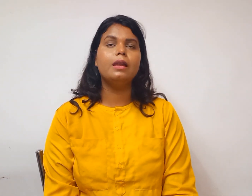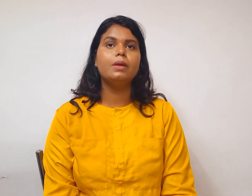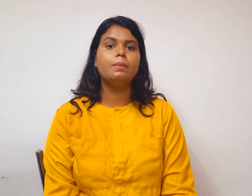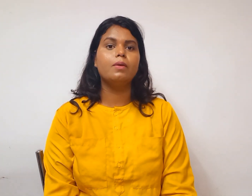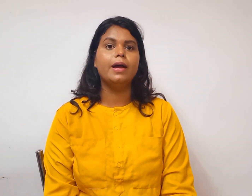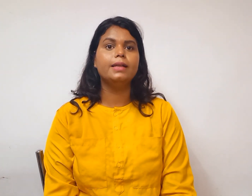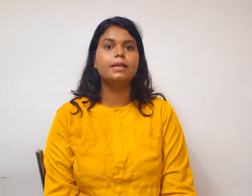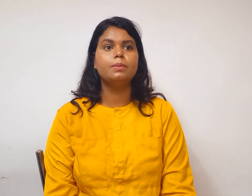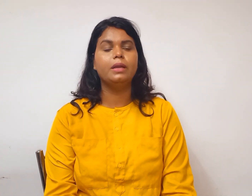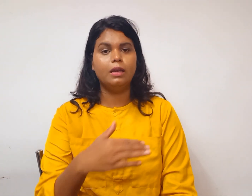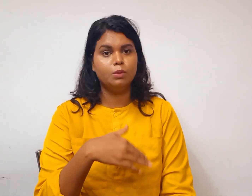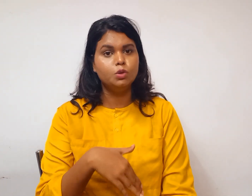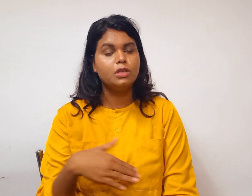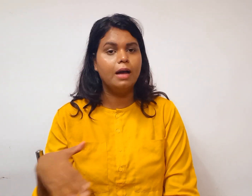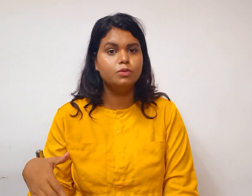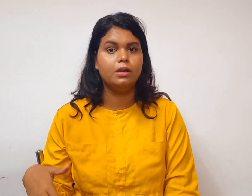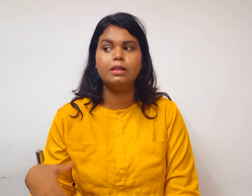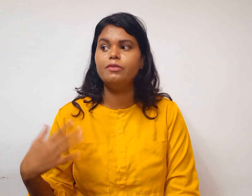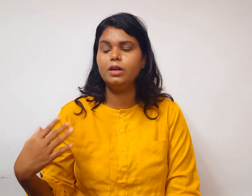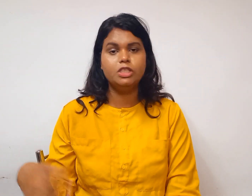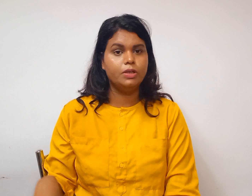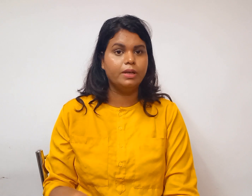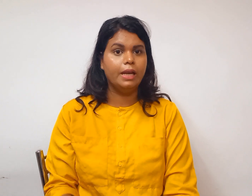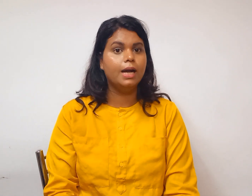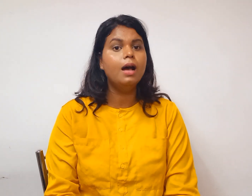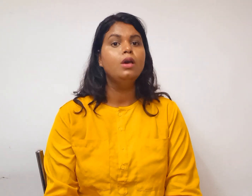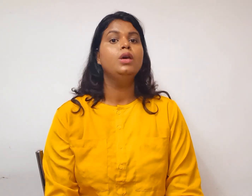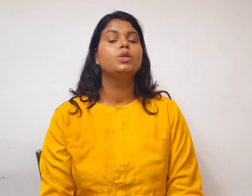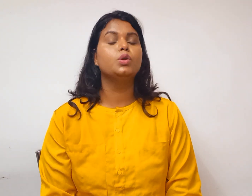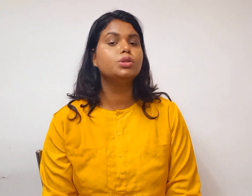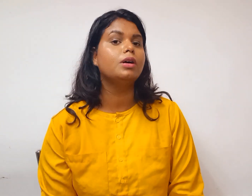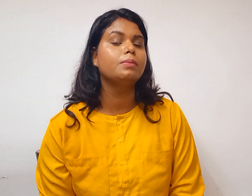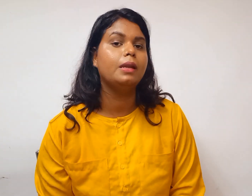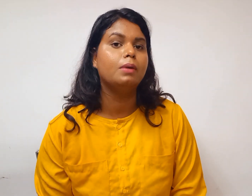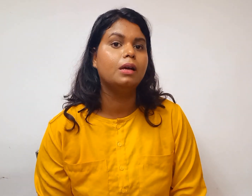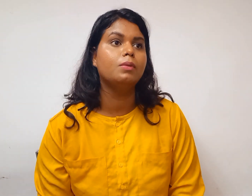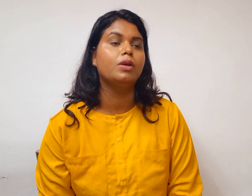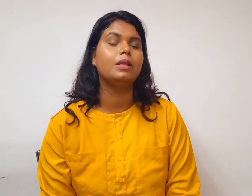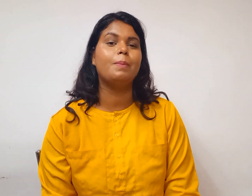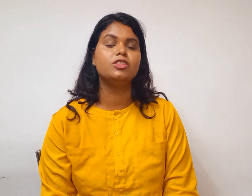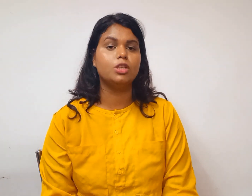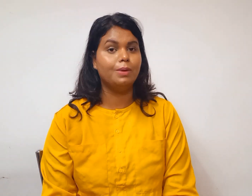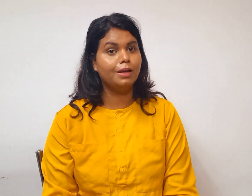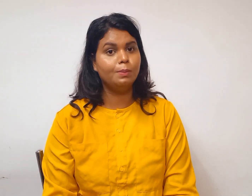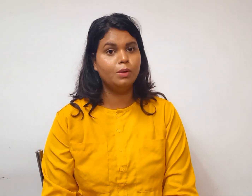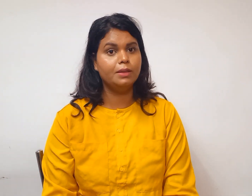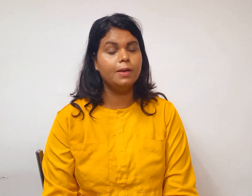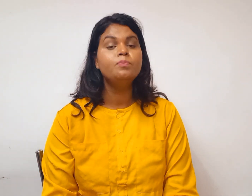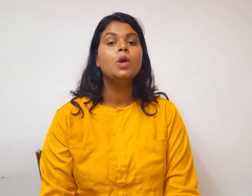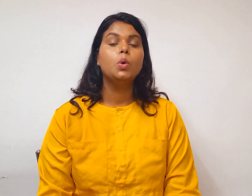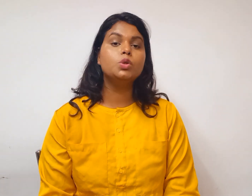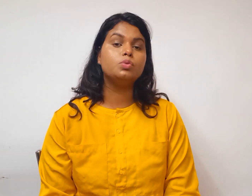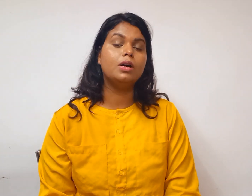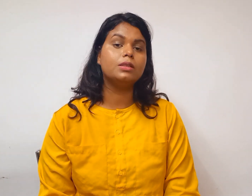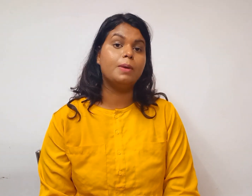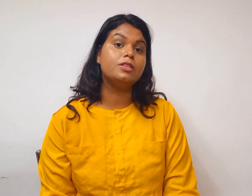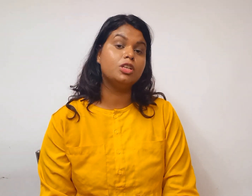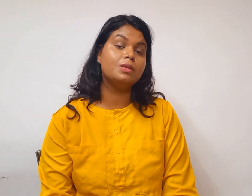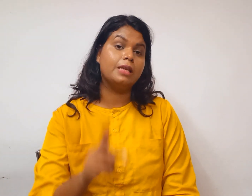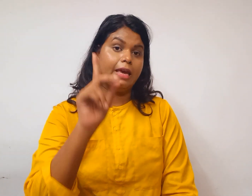मैंने मंगवाया था जब मेरे घर में कुछ काम चल रहा था फर्नीचर वगैरह का, तो उस वक्त मैंने बर्गर मंगवाए थे, 5-6 बर्गर मंगवाए थे। उस वक्त 5-6 में से एक